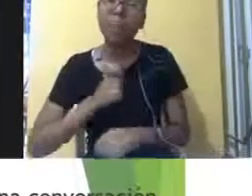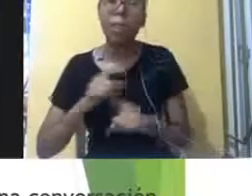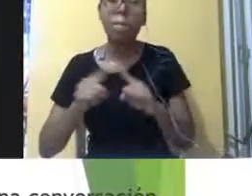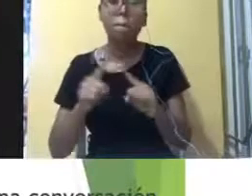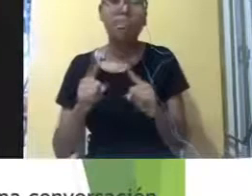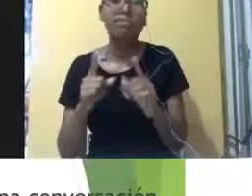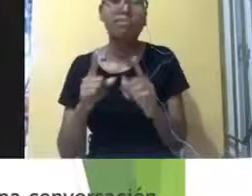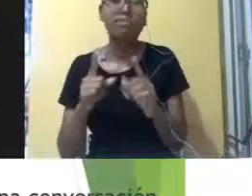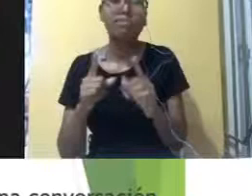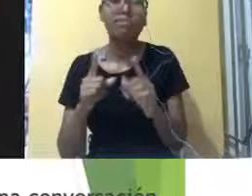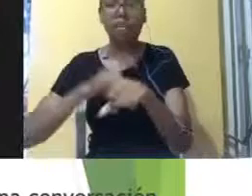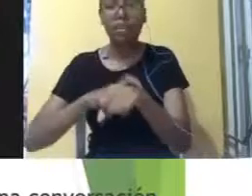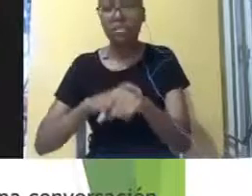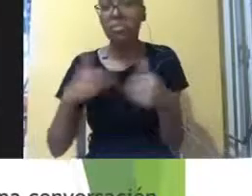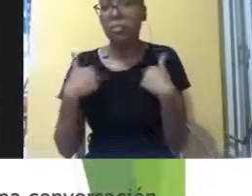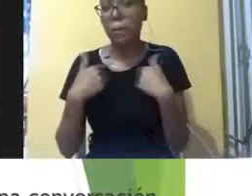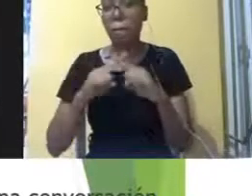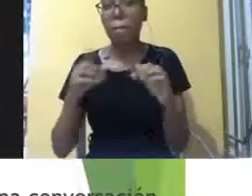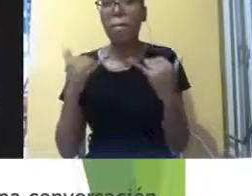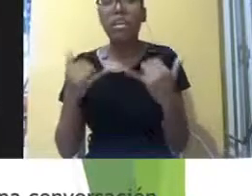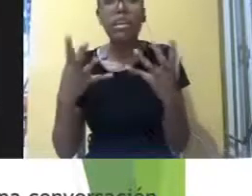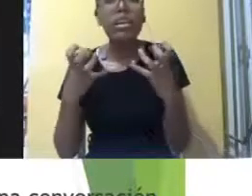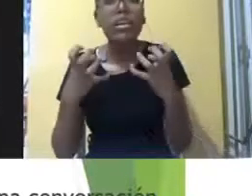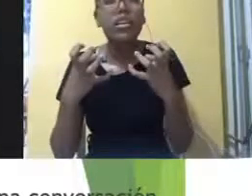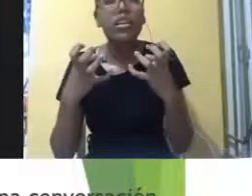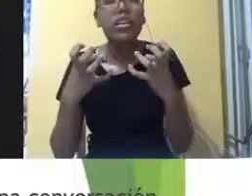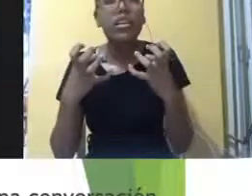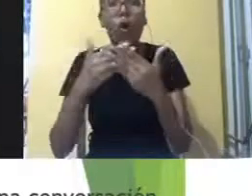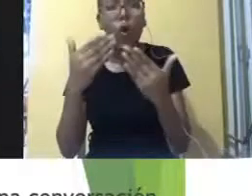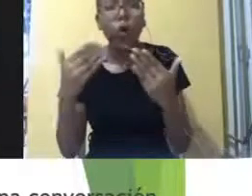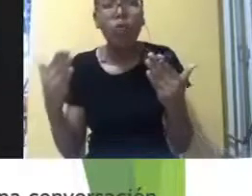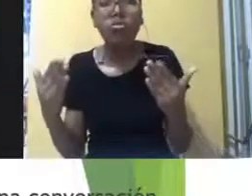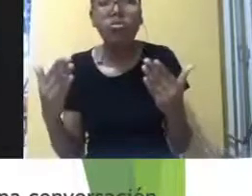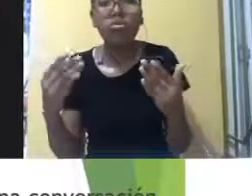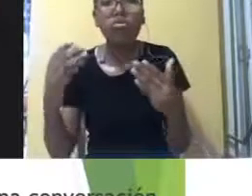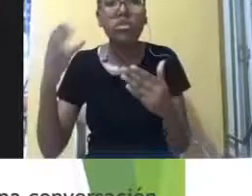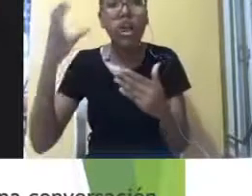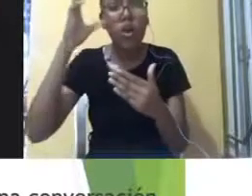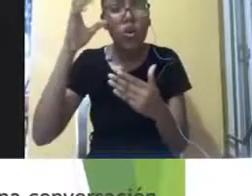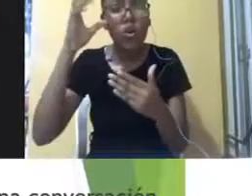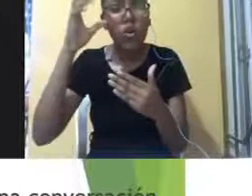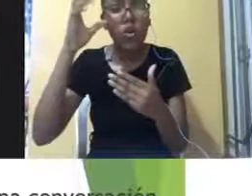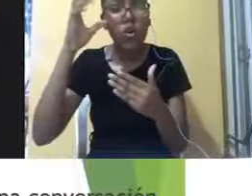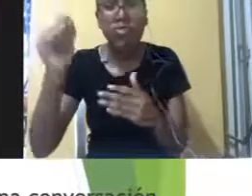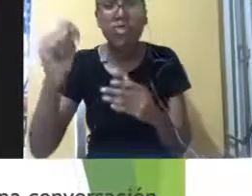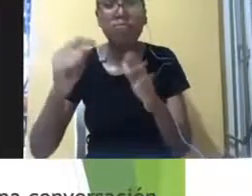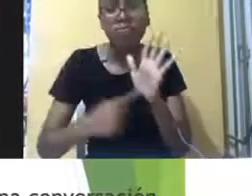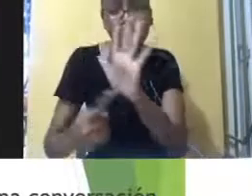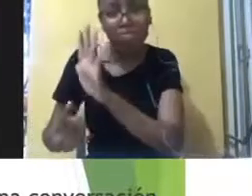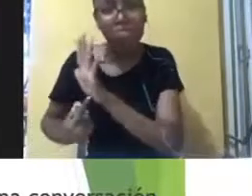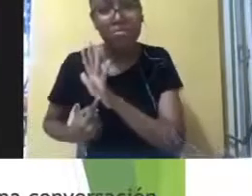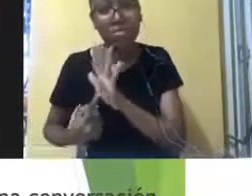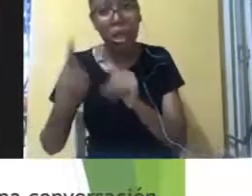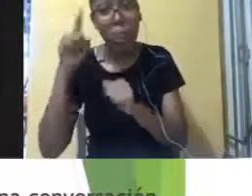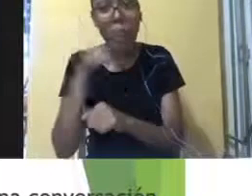un poquito darle algunos conocimientos de información de cómo se maneja la comunidad sorda, que eso es normal